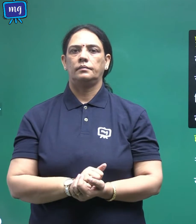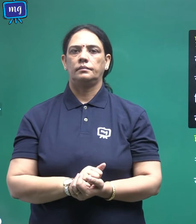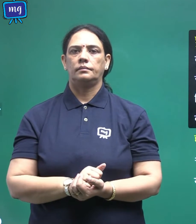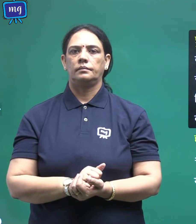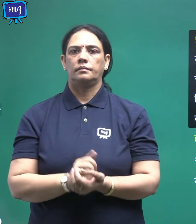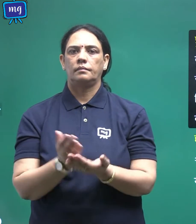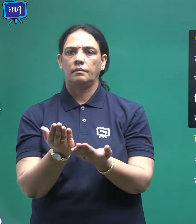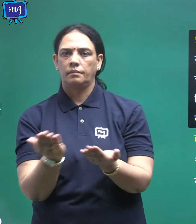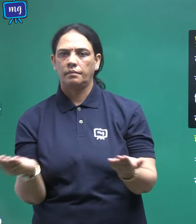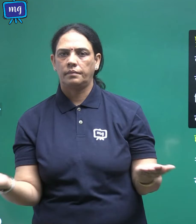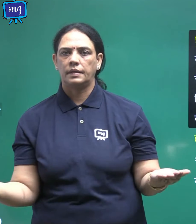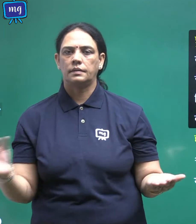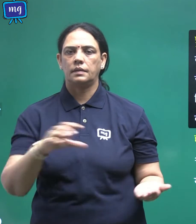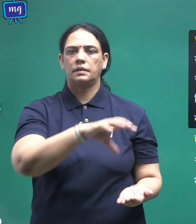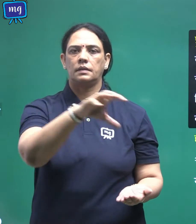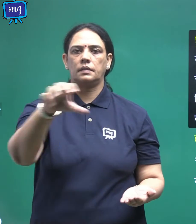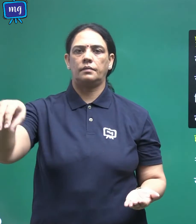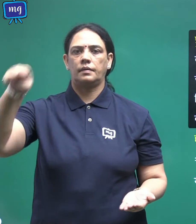पृष्ठीय क्षेत्रफल